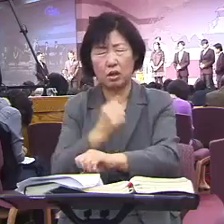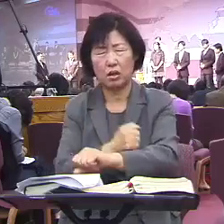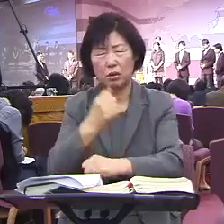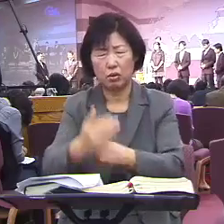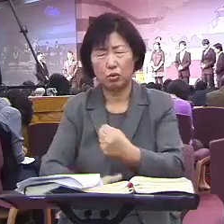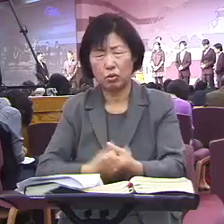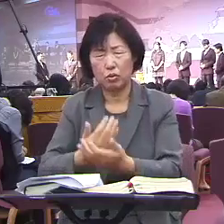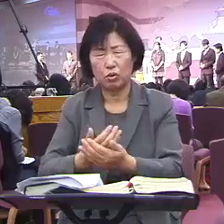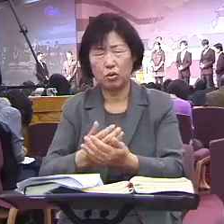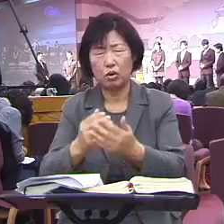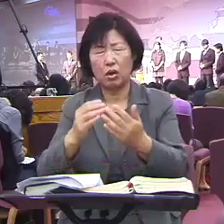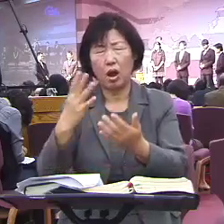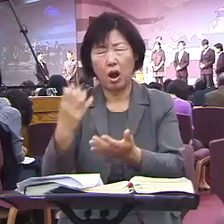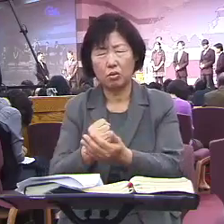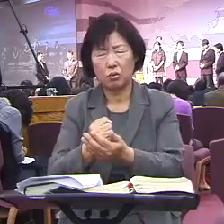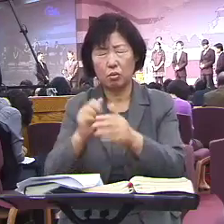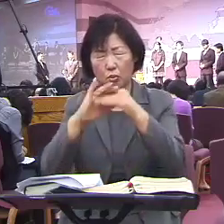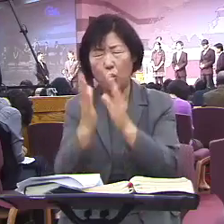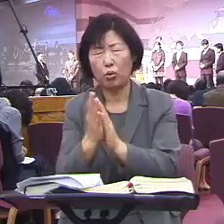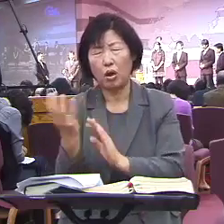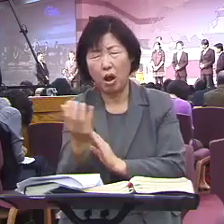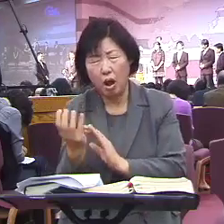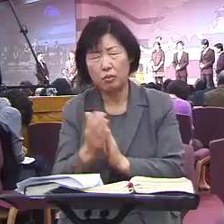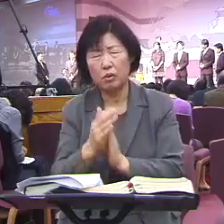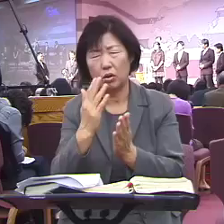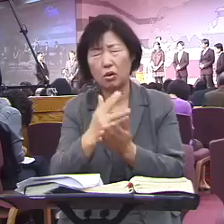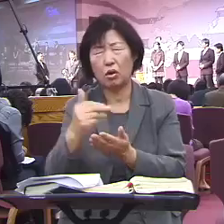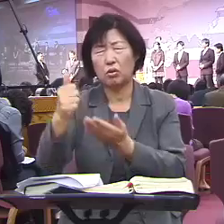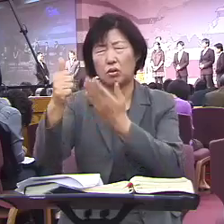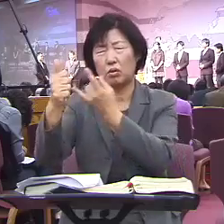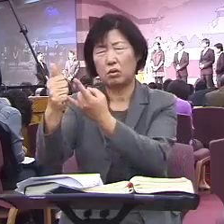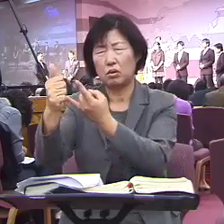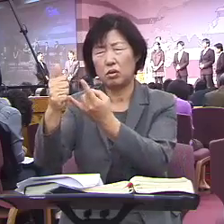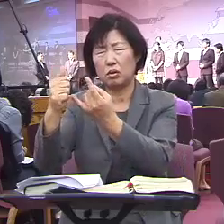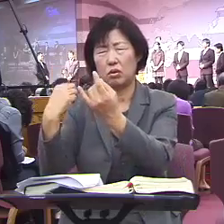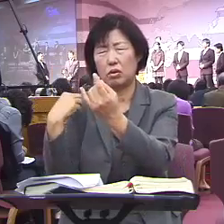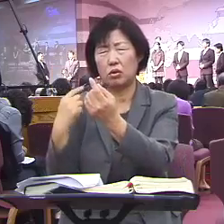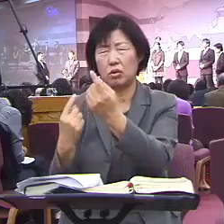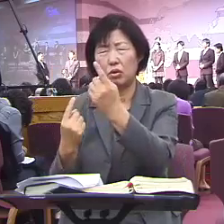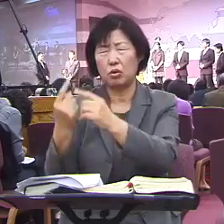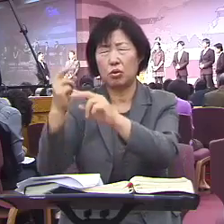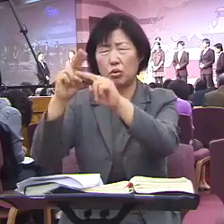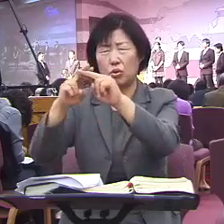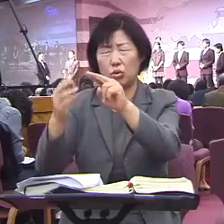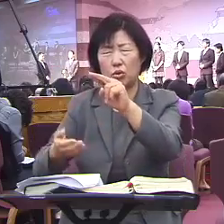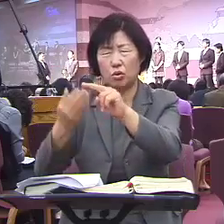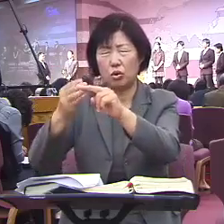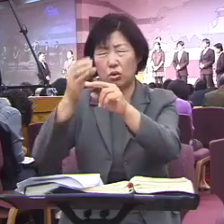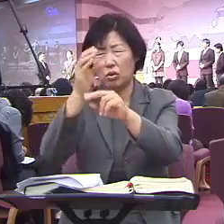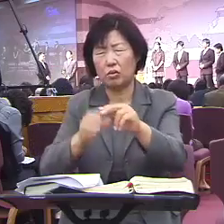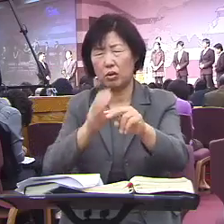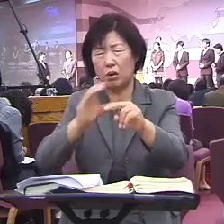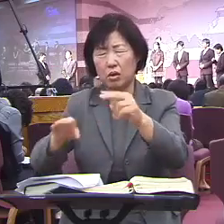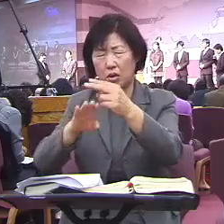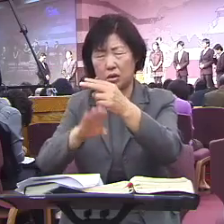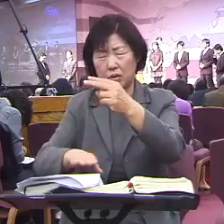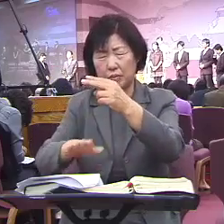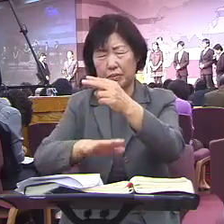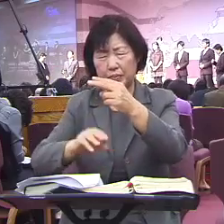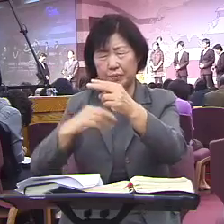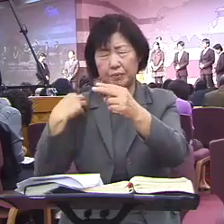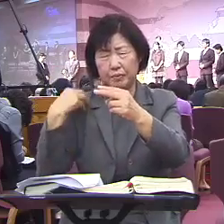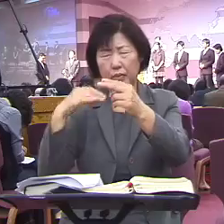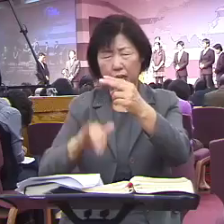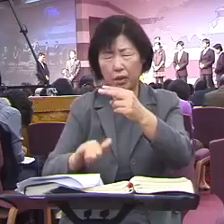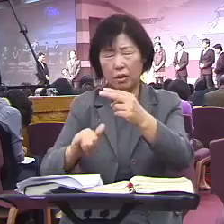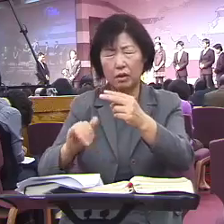주시옵소서. 우리가 갖고 있는 모든 아픔과 주님께 올려드립니다. 주님, 십자가 밑에 내려놓게 하여 주시옵시고, 주님,